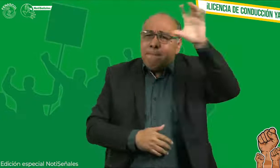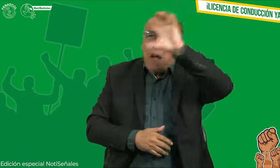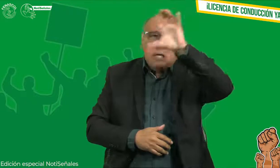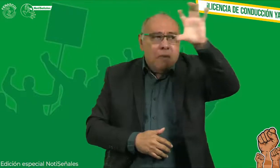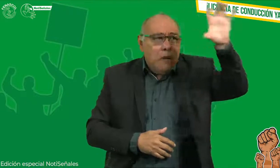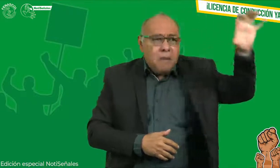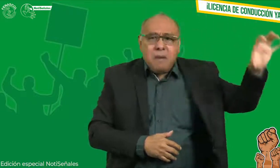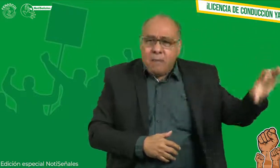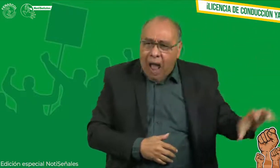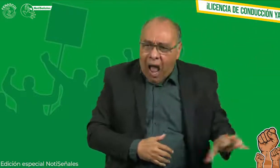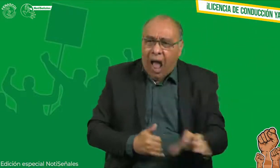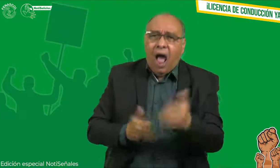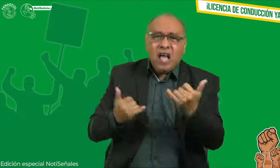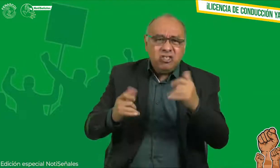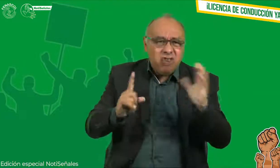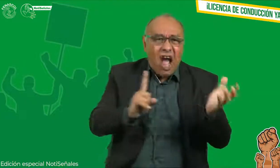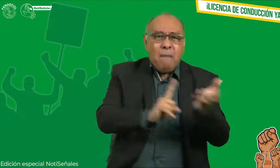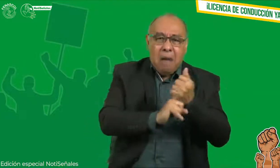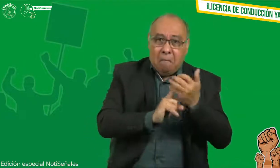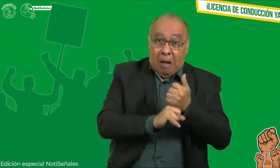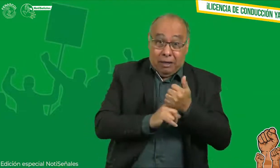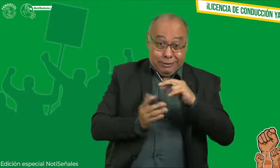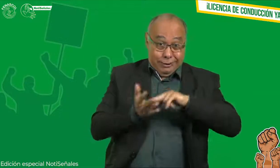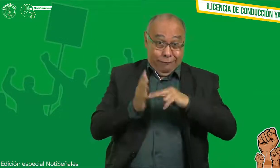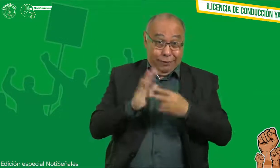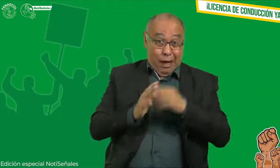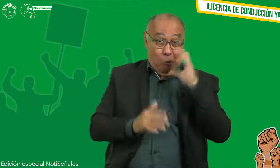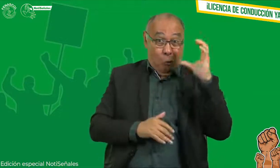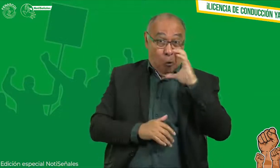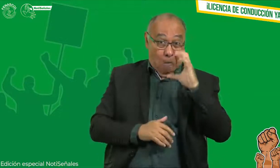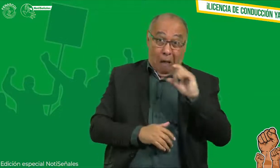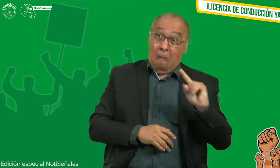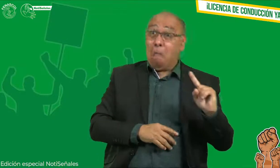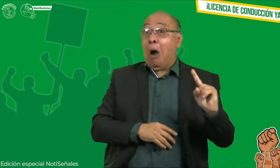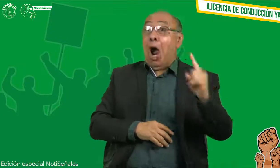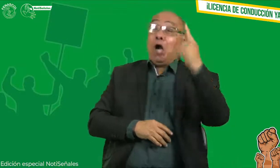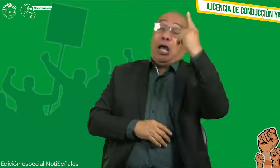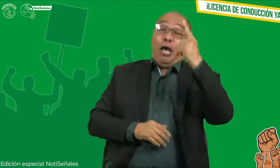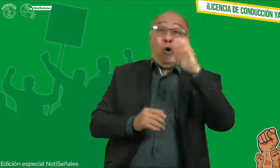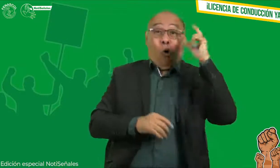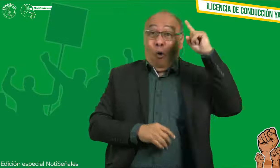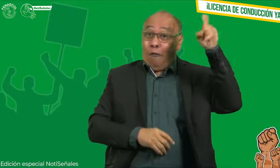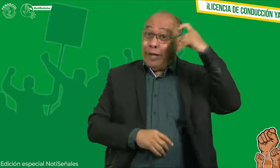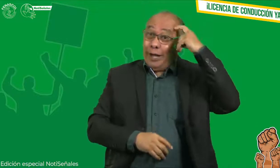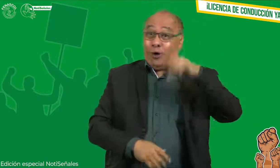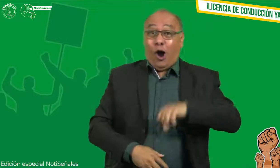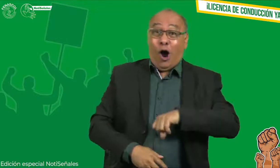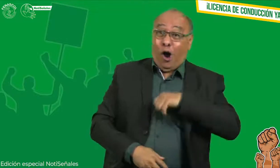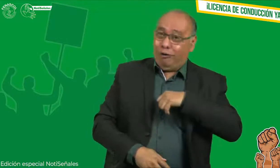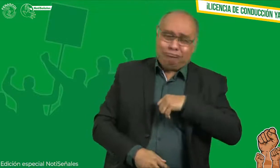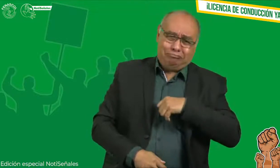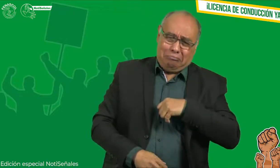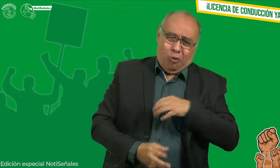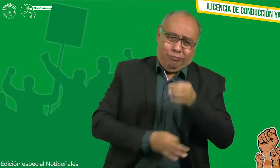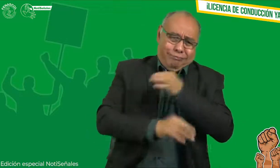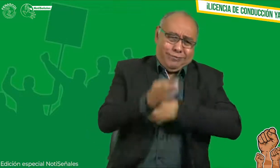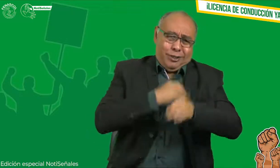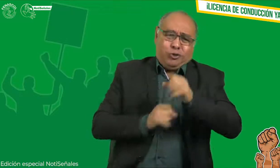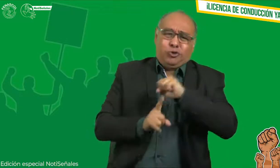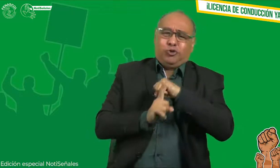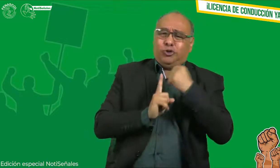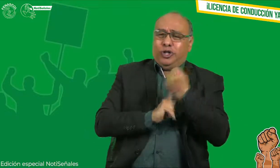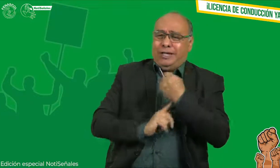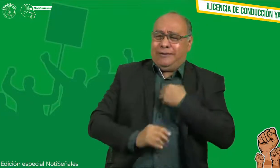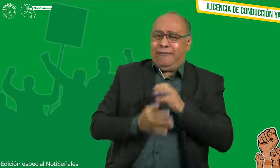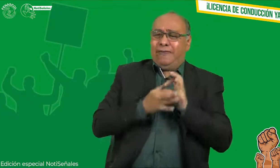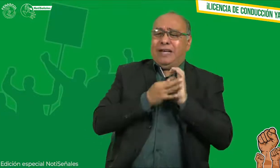Pues, a ver, nosotros tenemos que decir que efectivamente ya se han encontrado muchísimas cosas y pues el